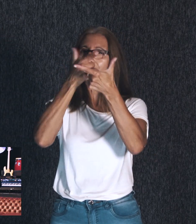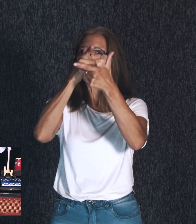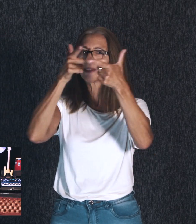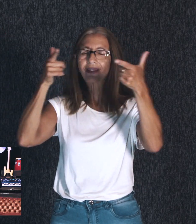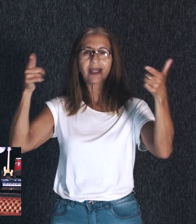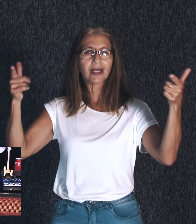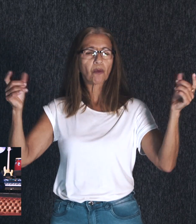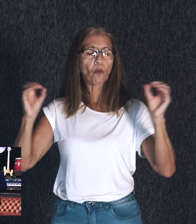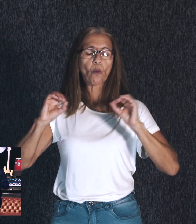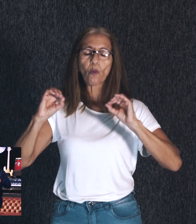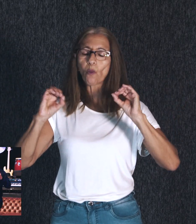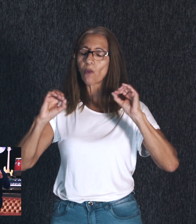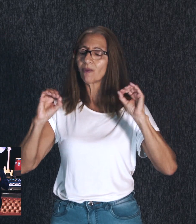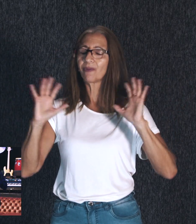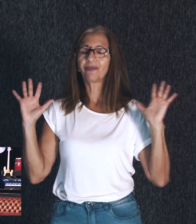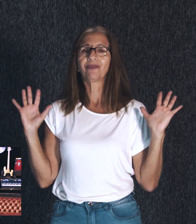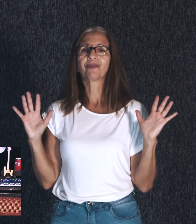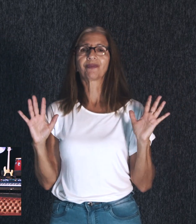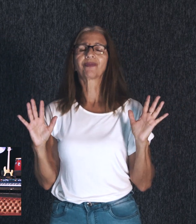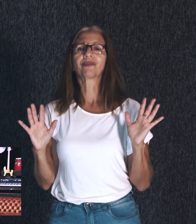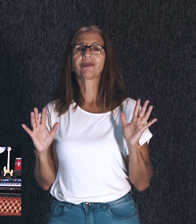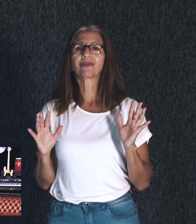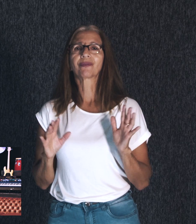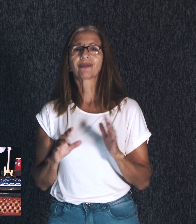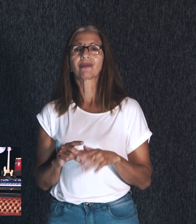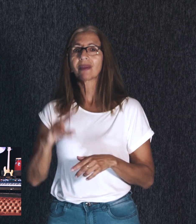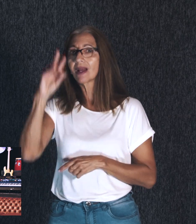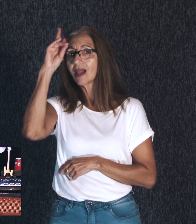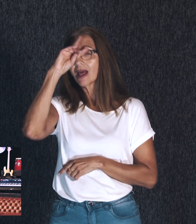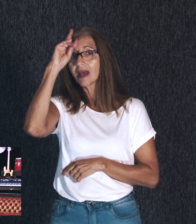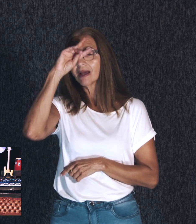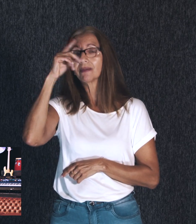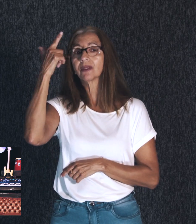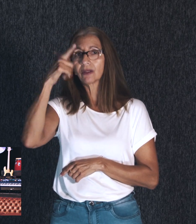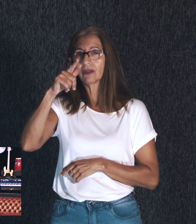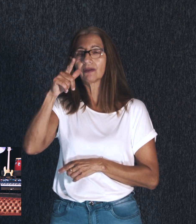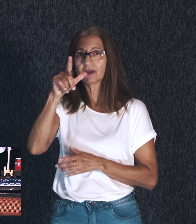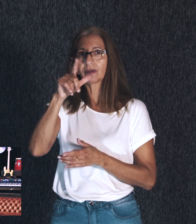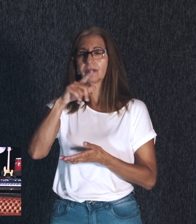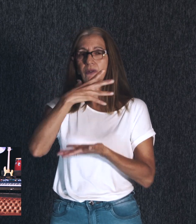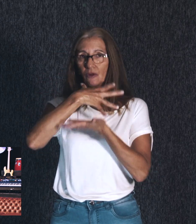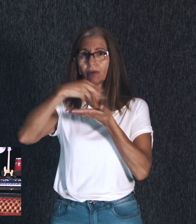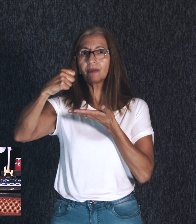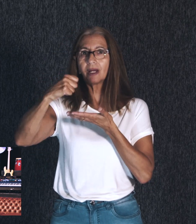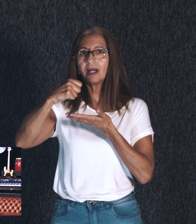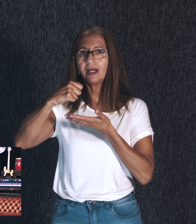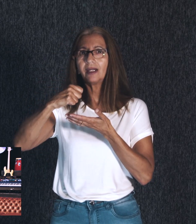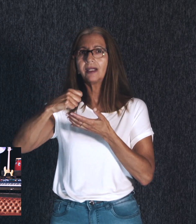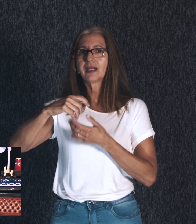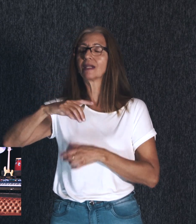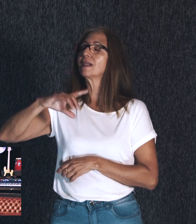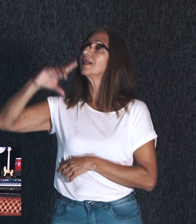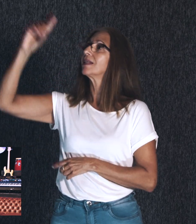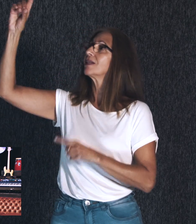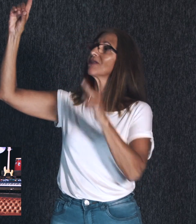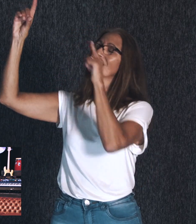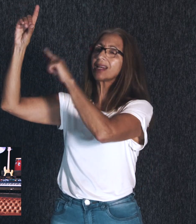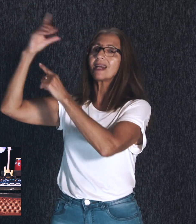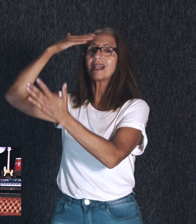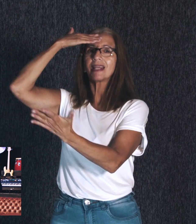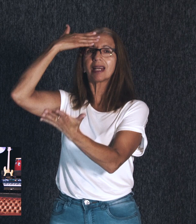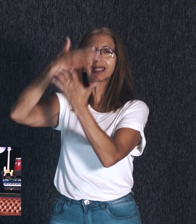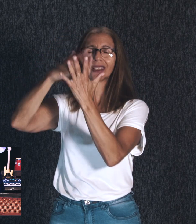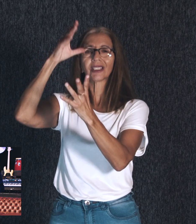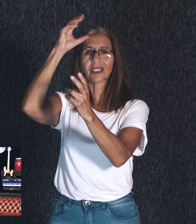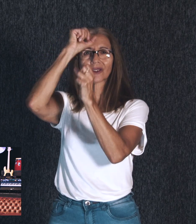ponho a minha confiança e não terei medo. Guarde isso, repita isso comigo agora. Em Deus ponho a minha confiança